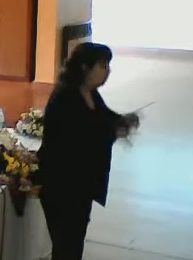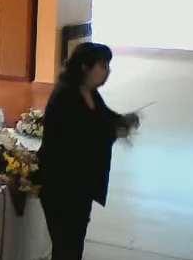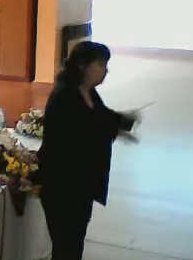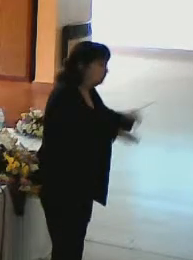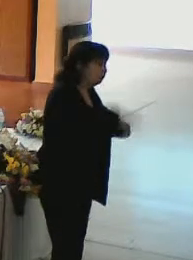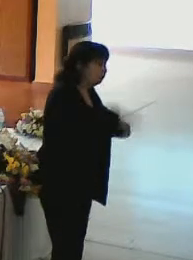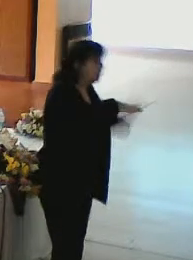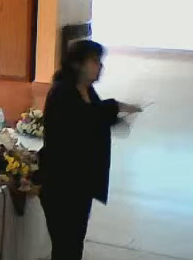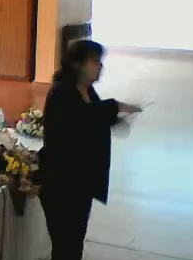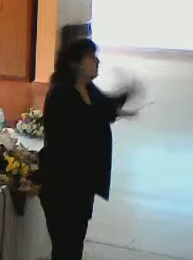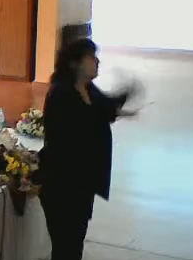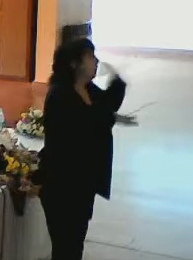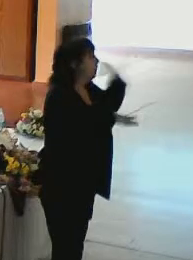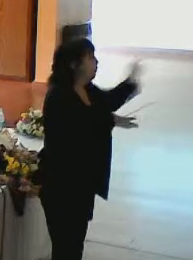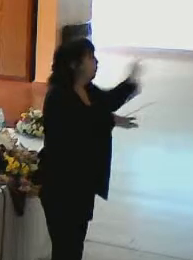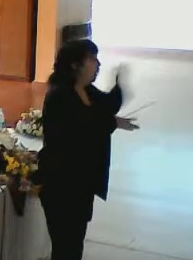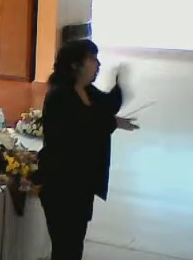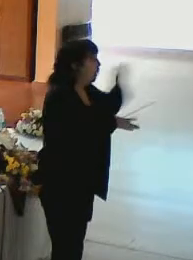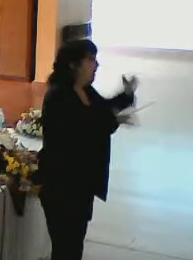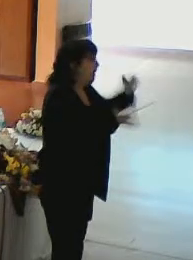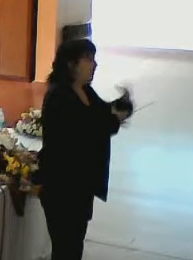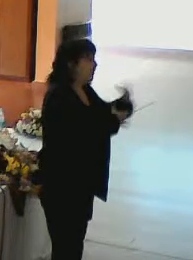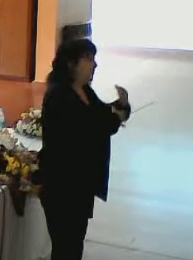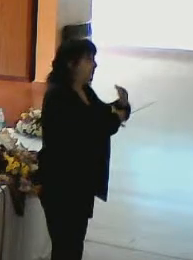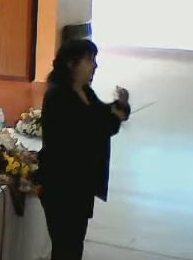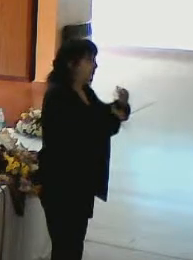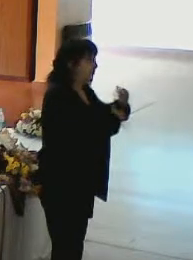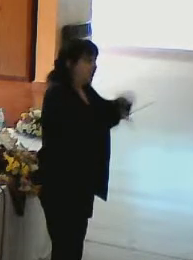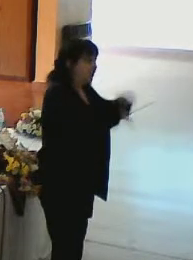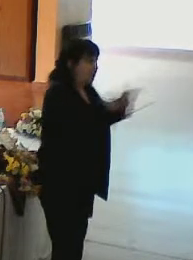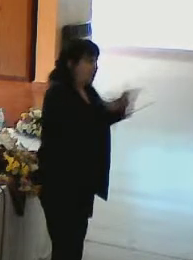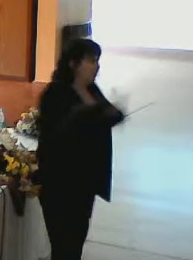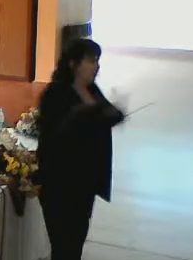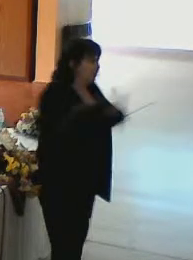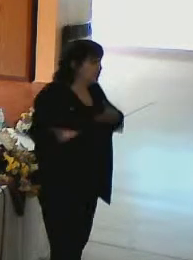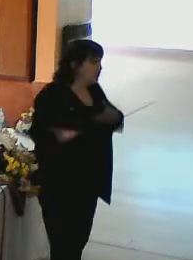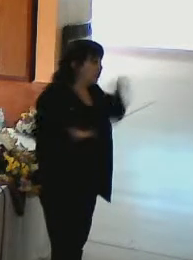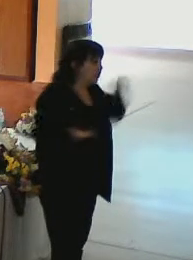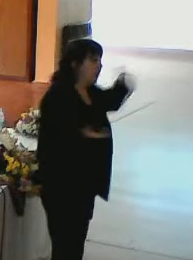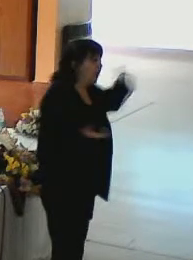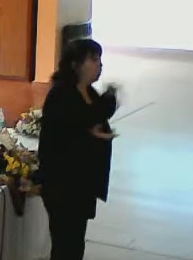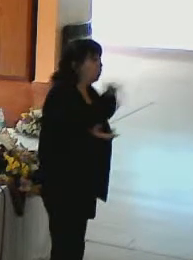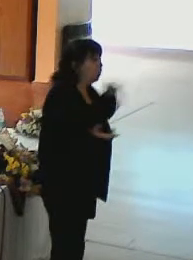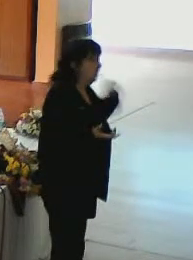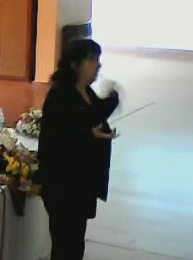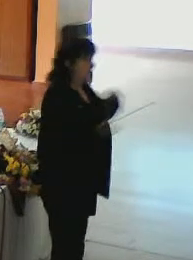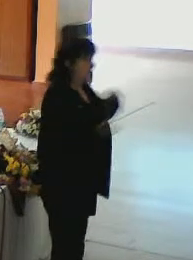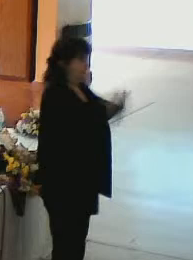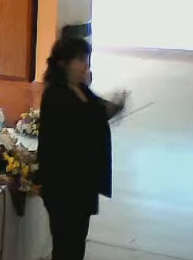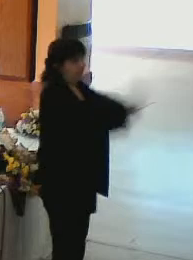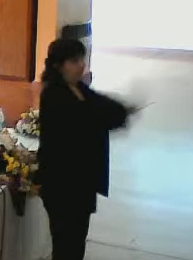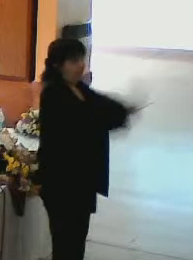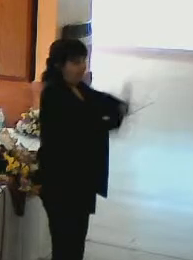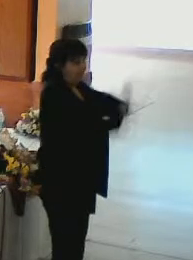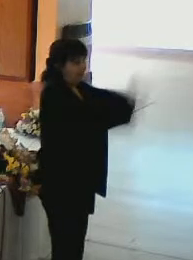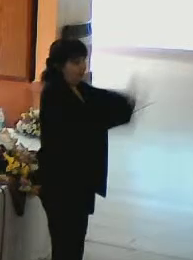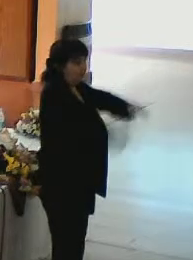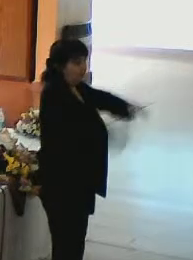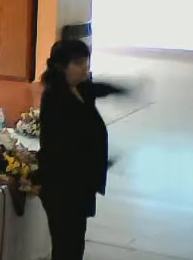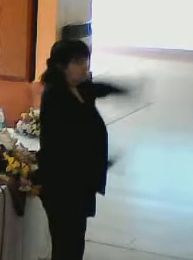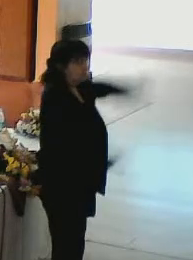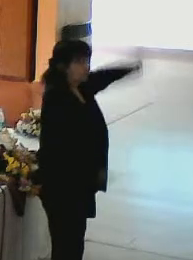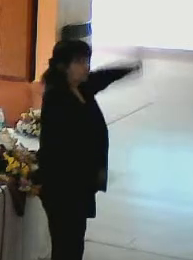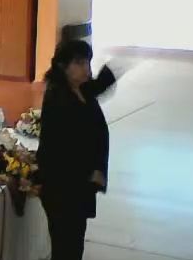grandes grupos. Todo lo genético y todo lo ambiental. Bueno, en este caso, lo genético es